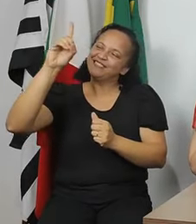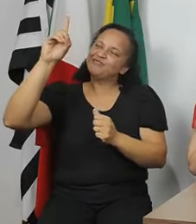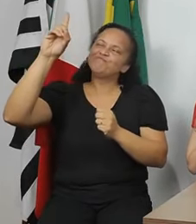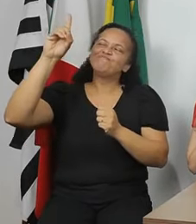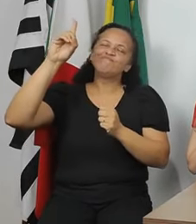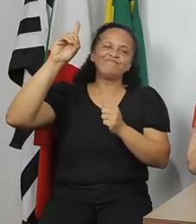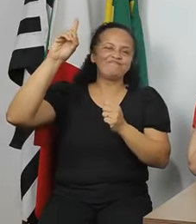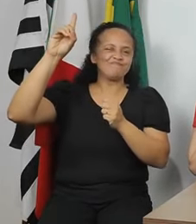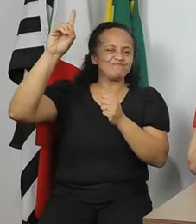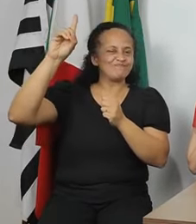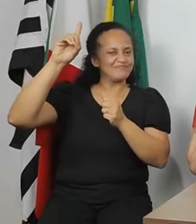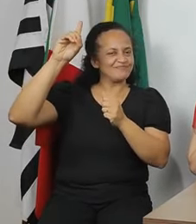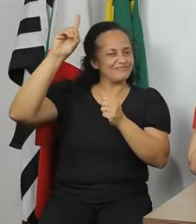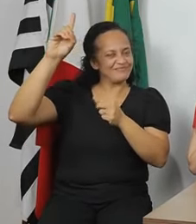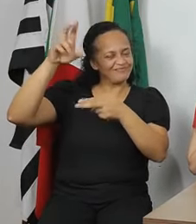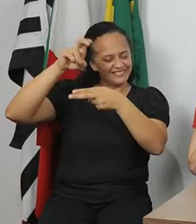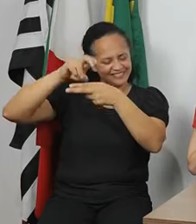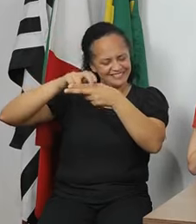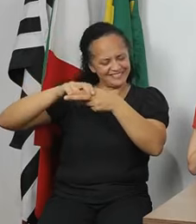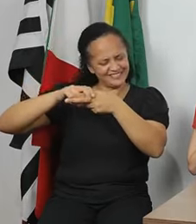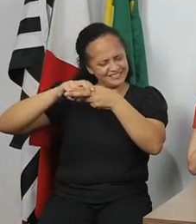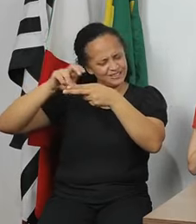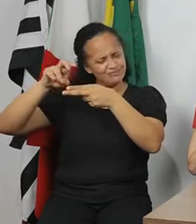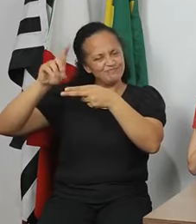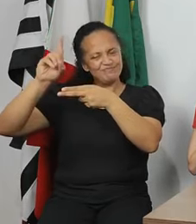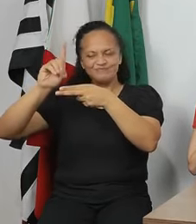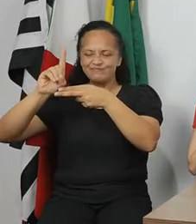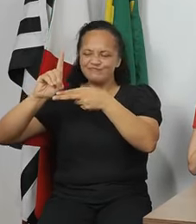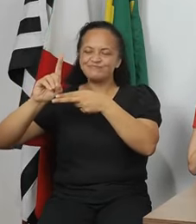no trono